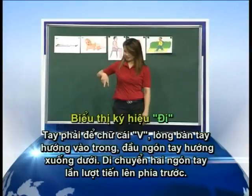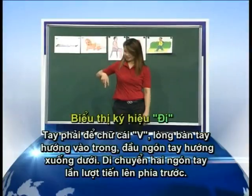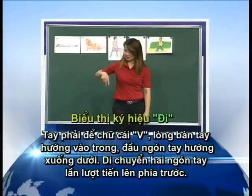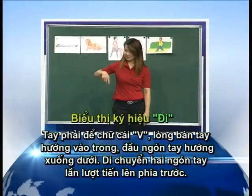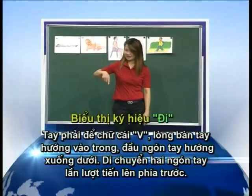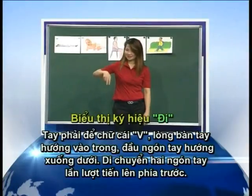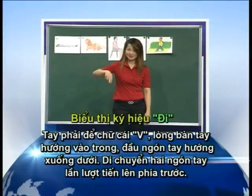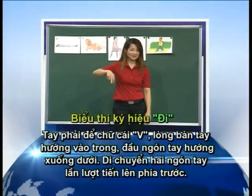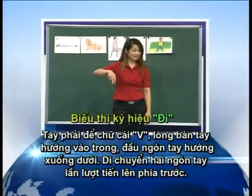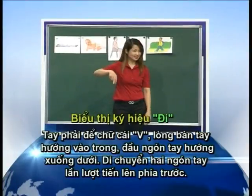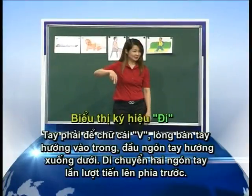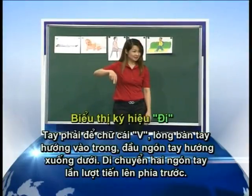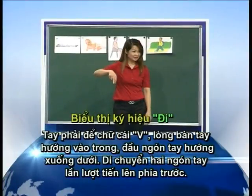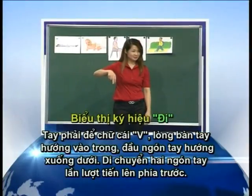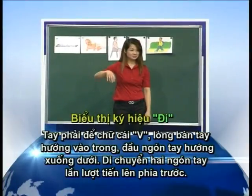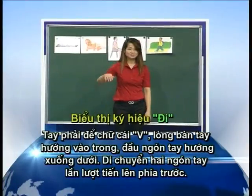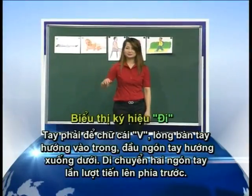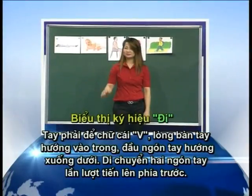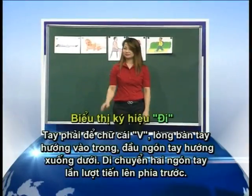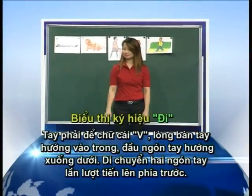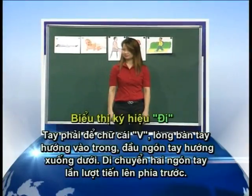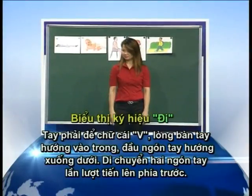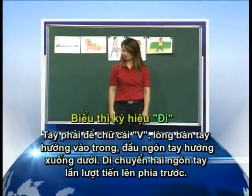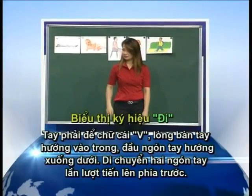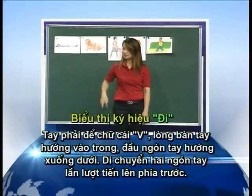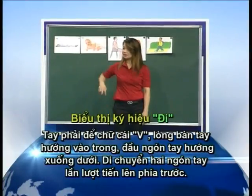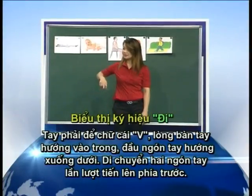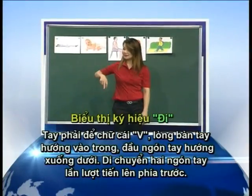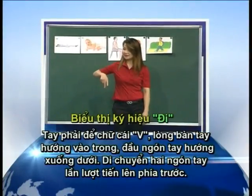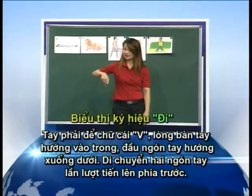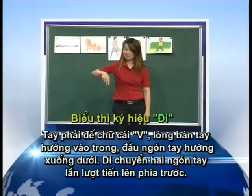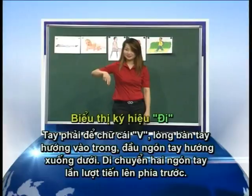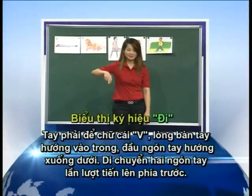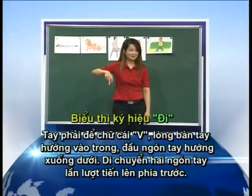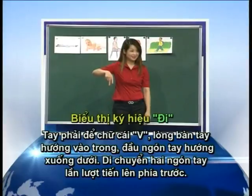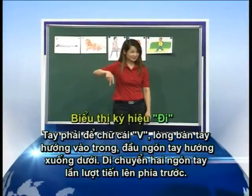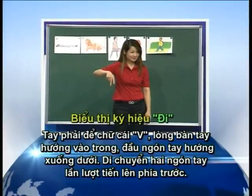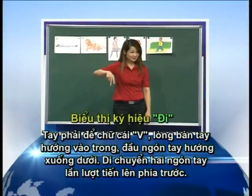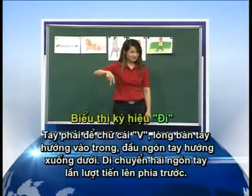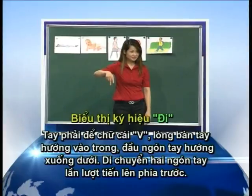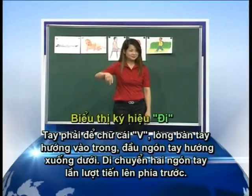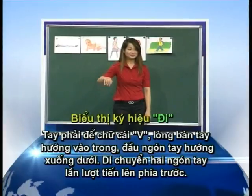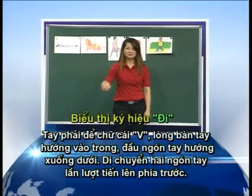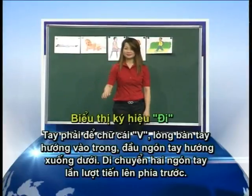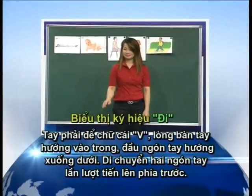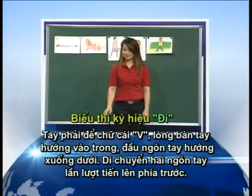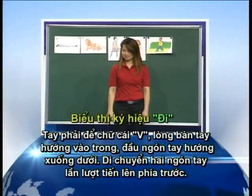Tay phải để chữ cái ngón tay theo hình chữ vờ Lòng bàn tay hướng vào trong Đầu ngón tay hướng xuống dưới